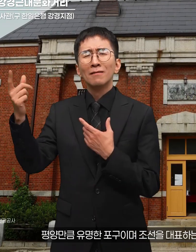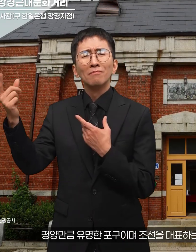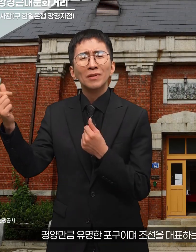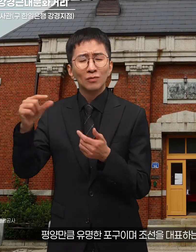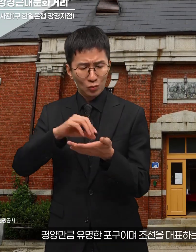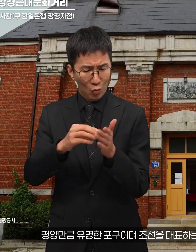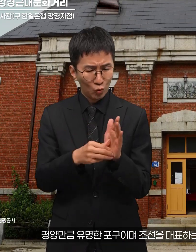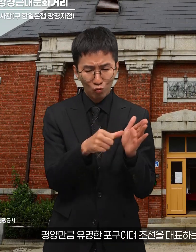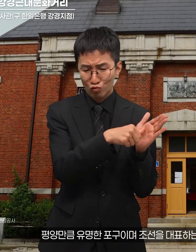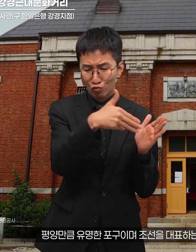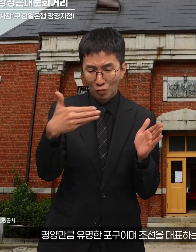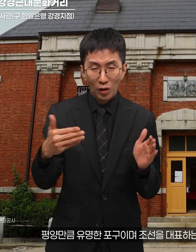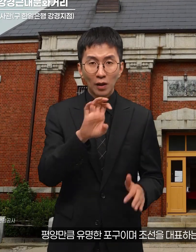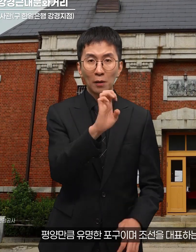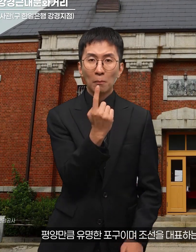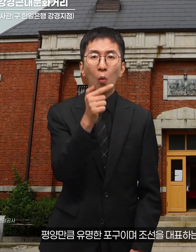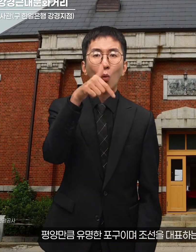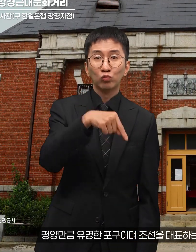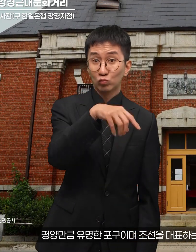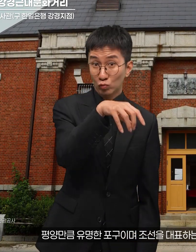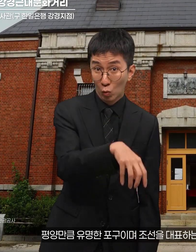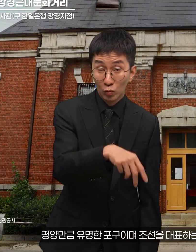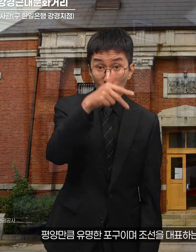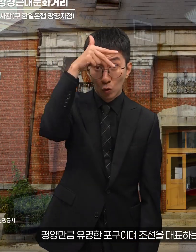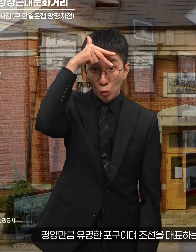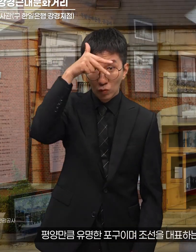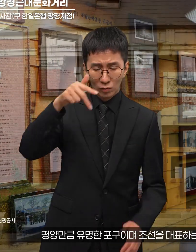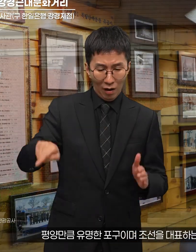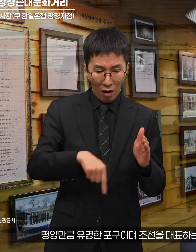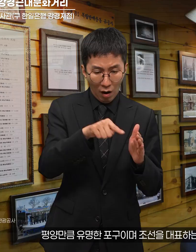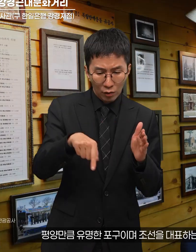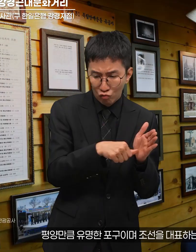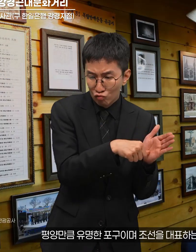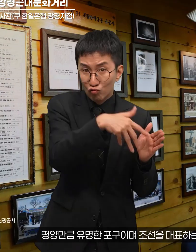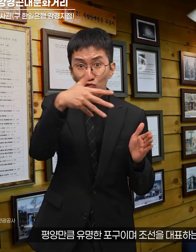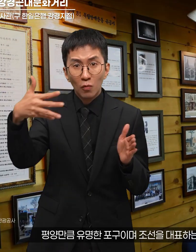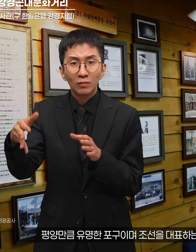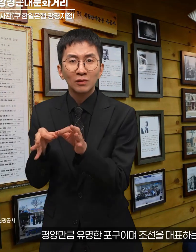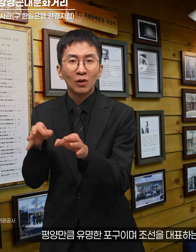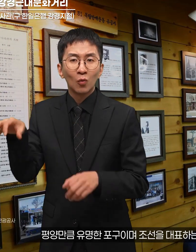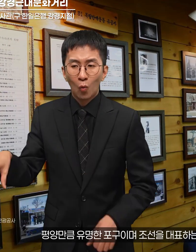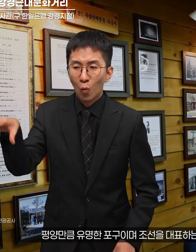평양만큼 유명한 포구이며 조선을 대표하는 세 곳의 시장 가운데 하나였습니다.